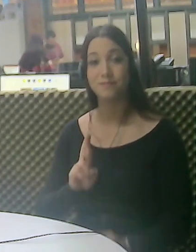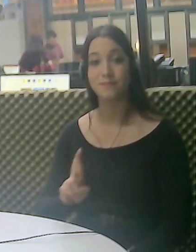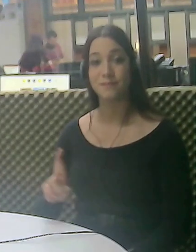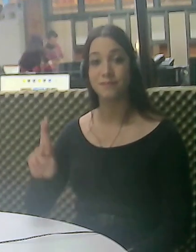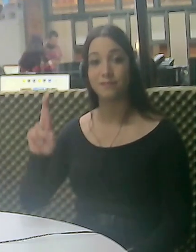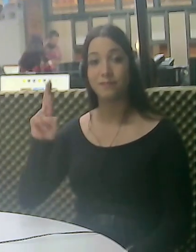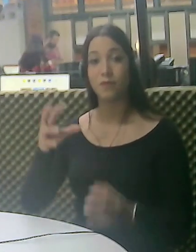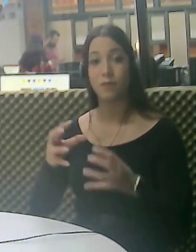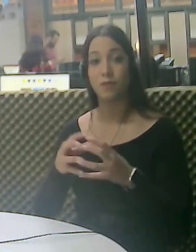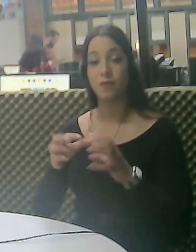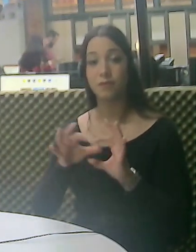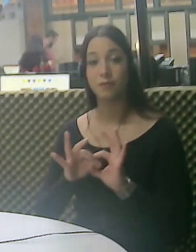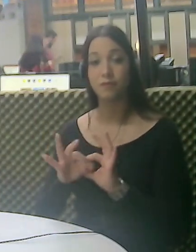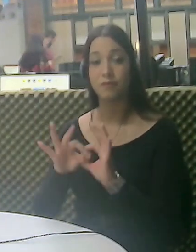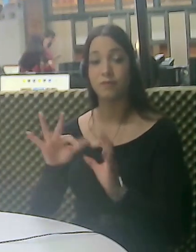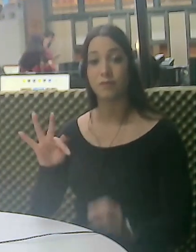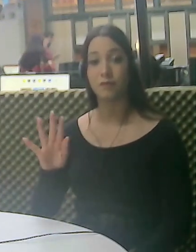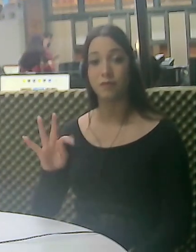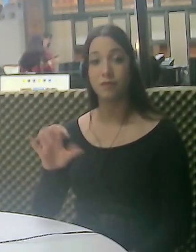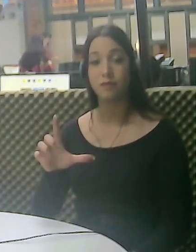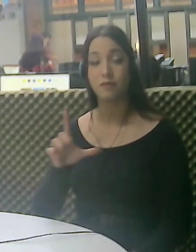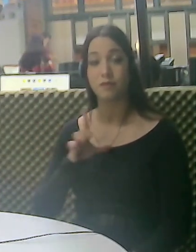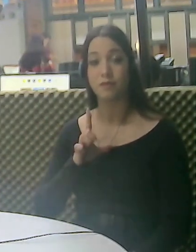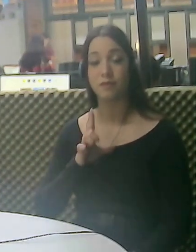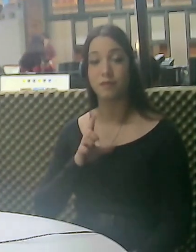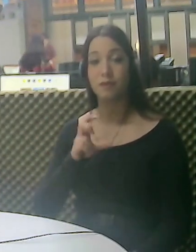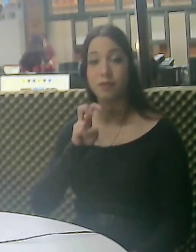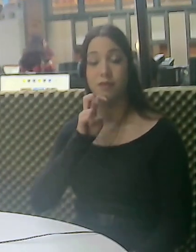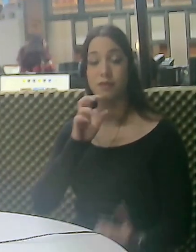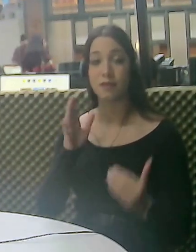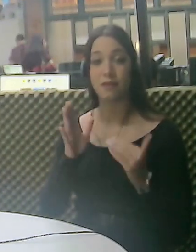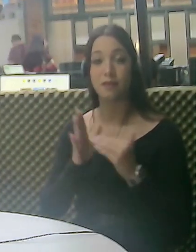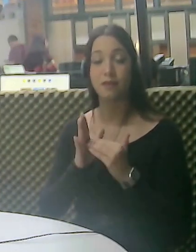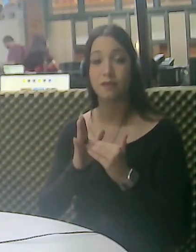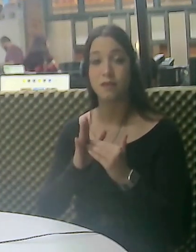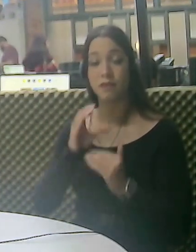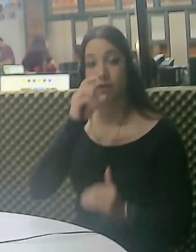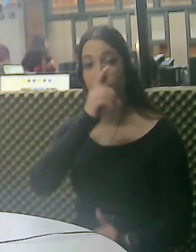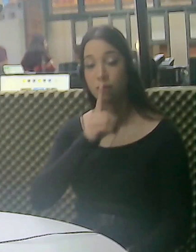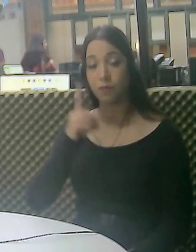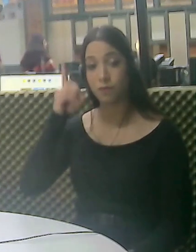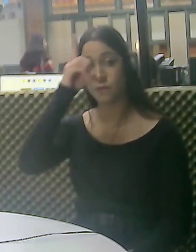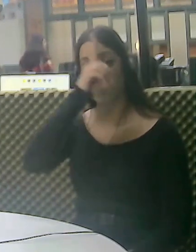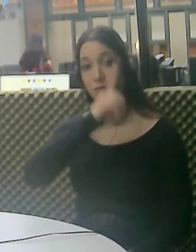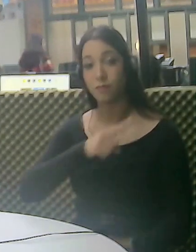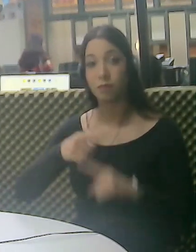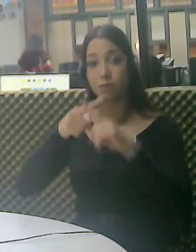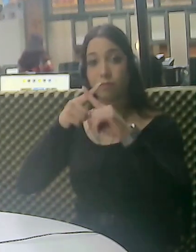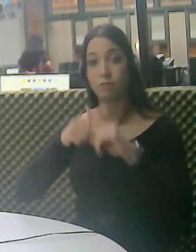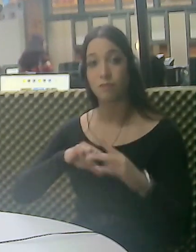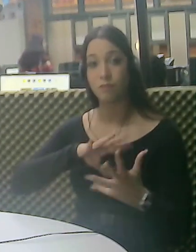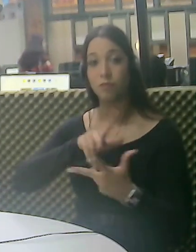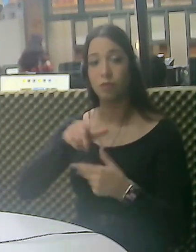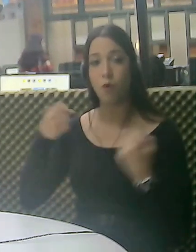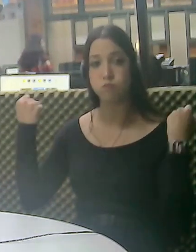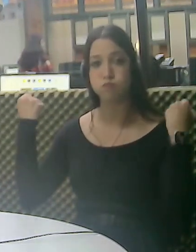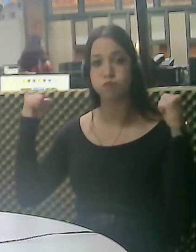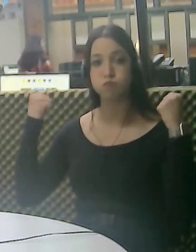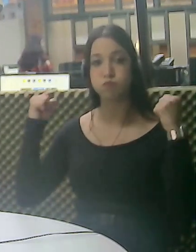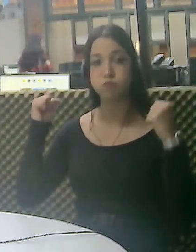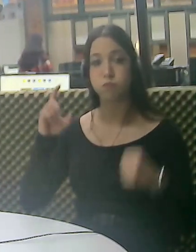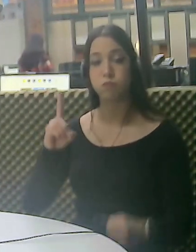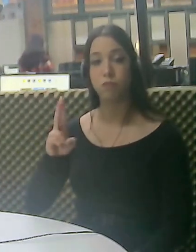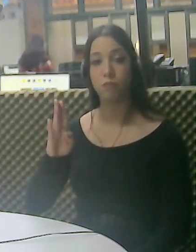Representantes de equipes parceiras da Futel vão disputar entre esta quinta-feira e o próximo domingo a Copa do Mundo de Halterofilismo em Dubai,